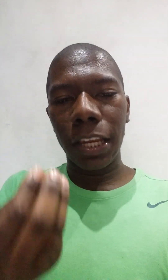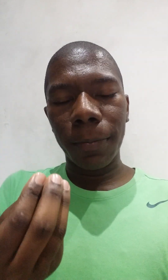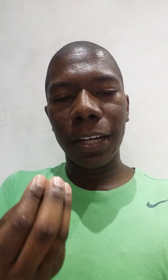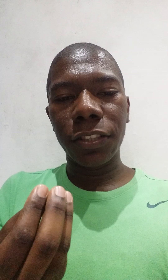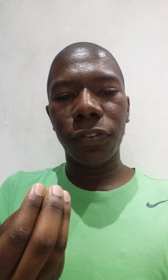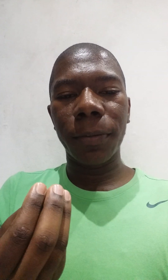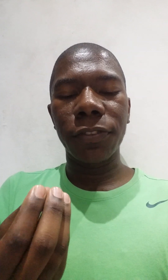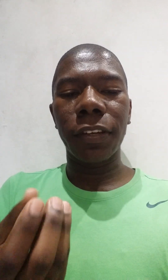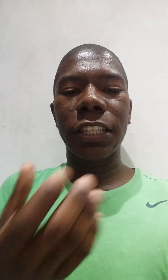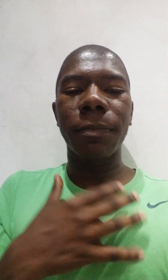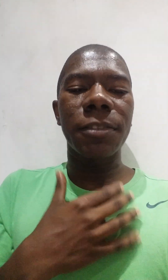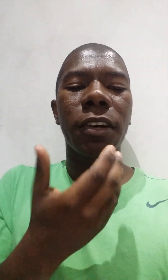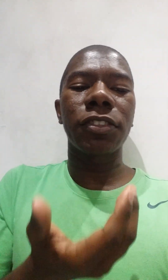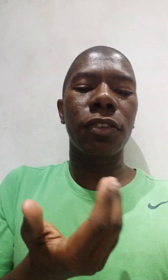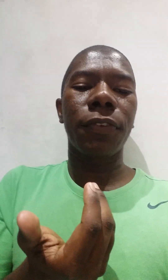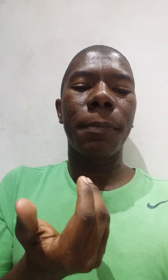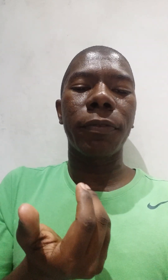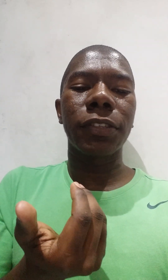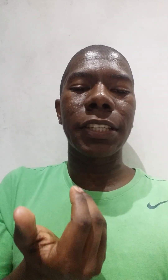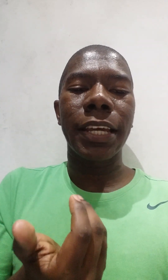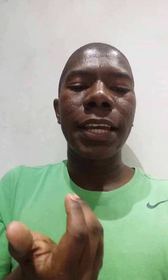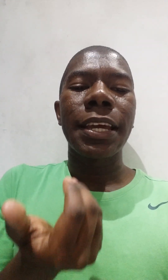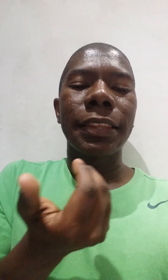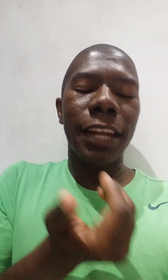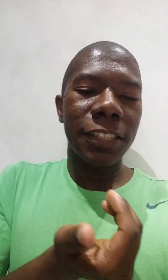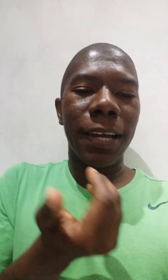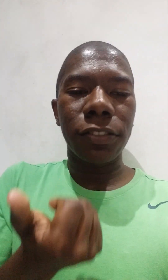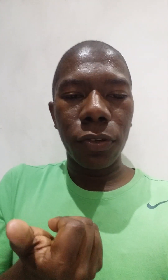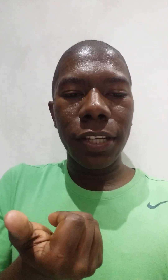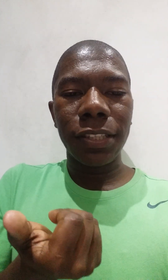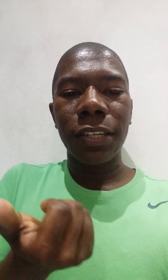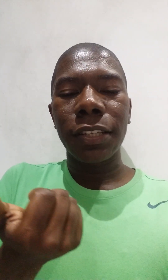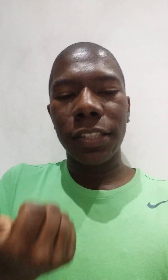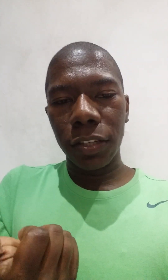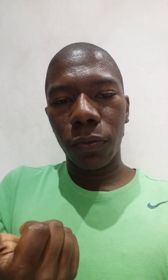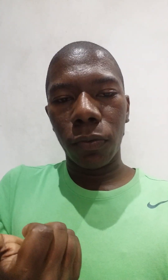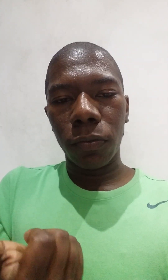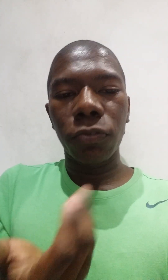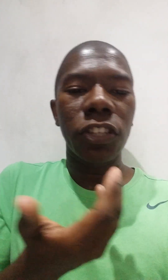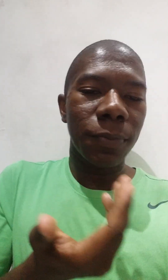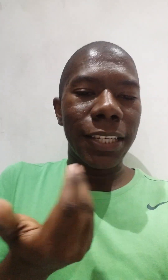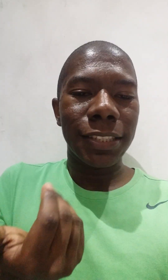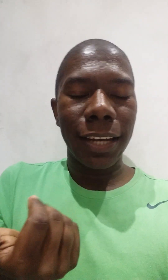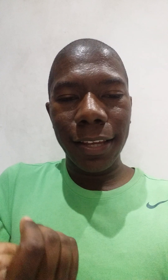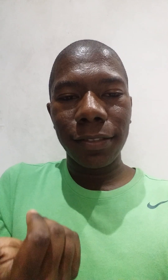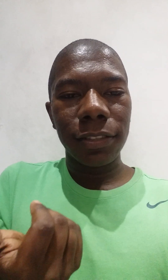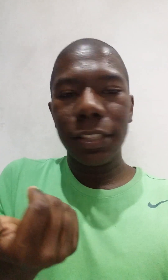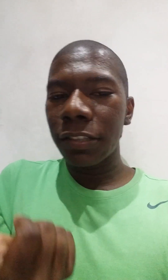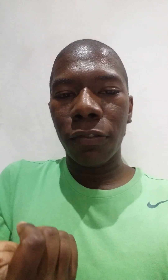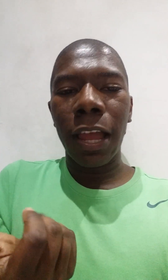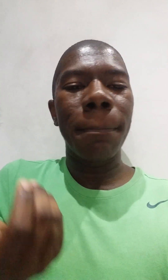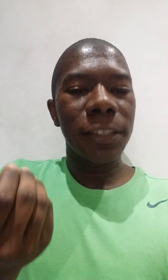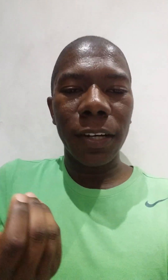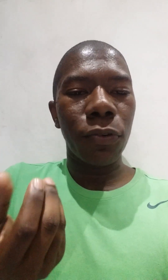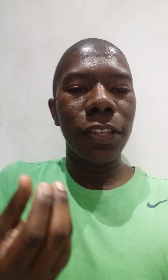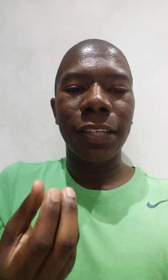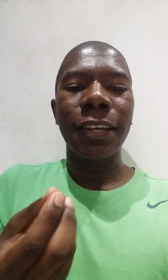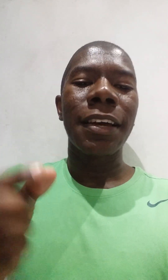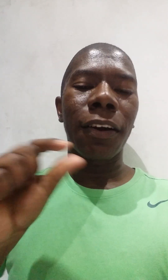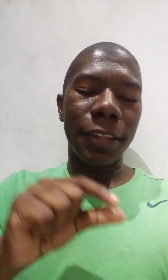elaborada de forma diferente a mesma coisa eu falar para você 3 + 2 5 2 + 3 5 é a mesma coisa